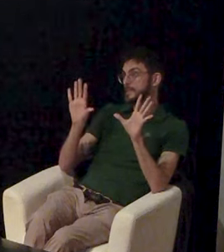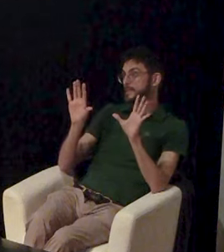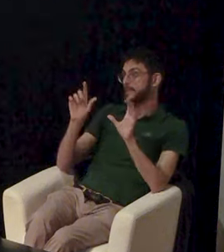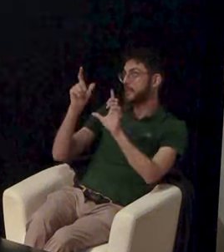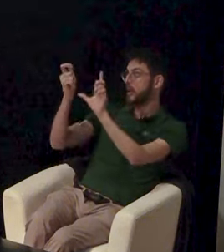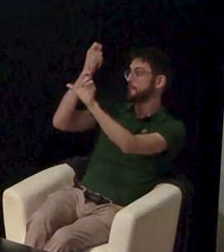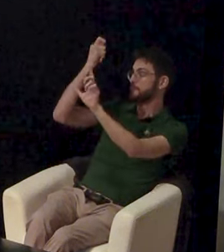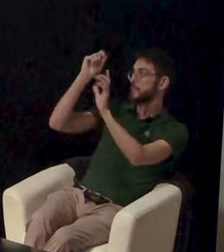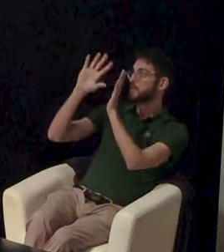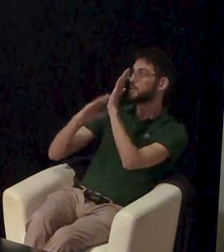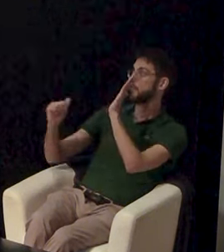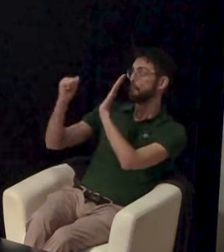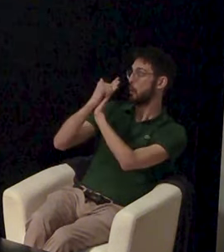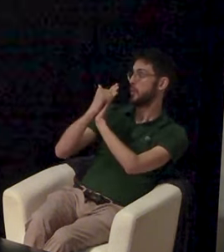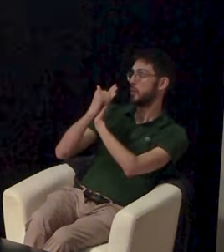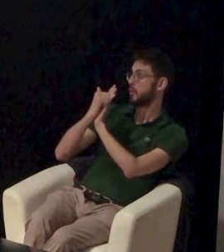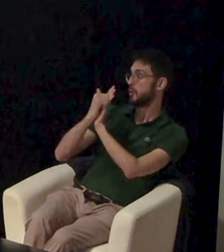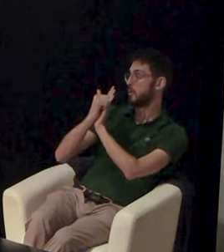fatigué.